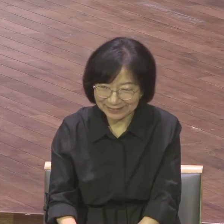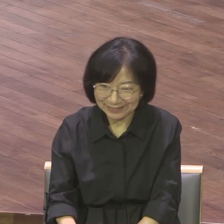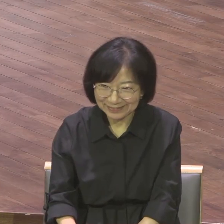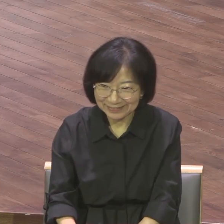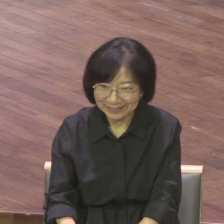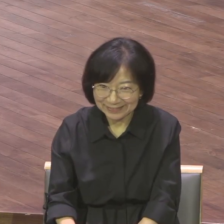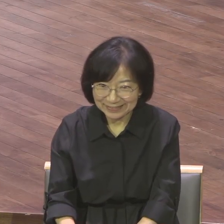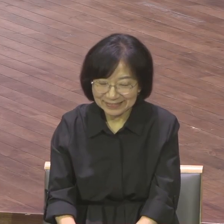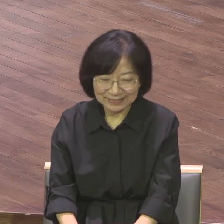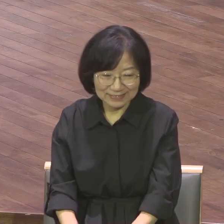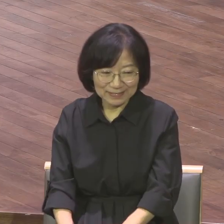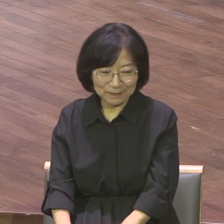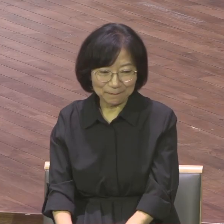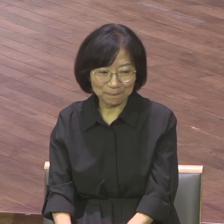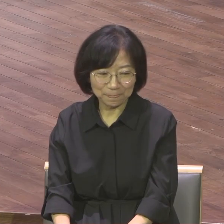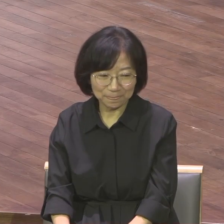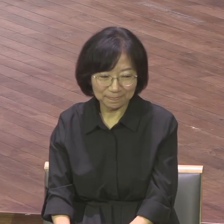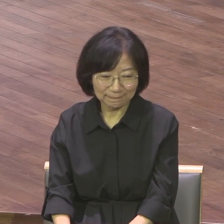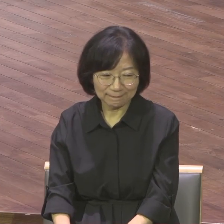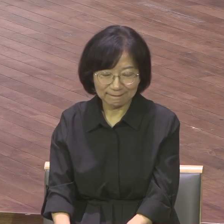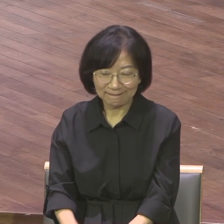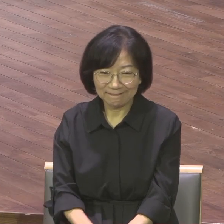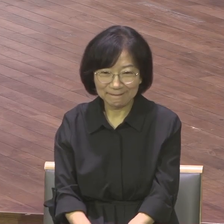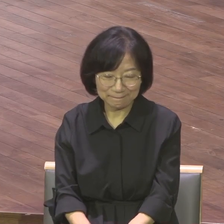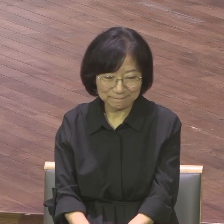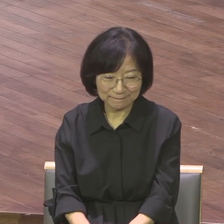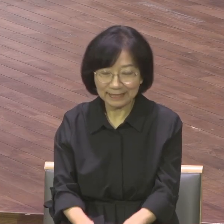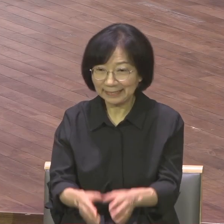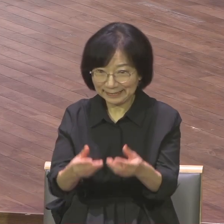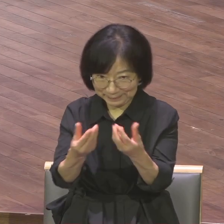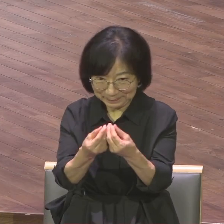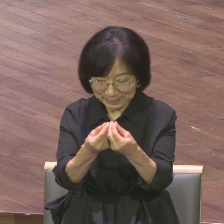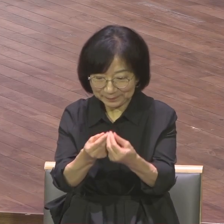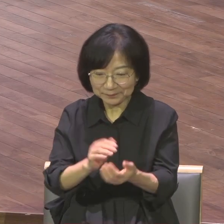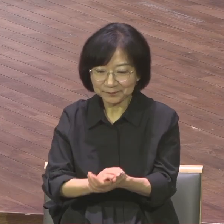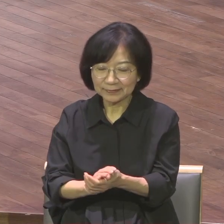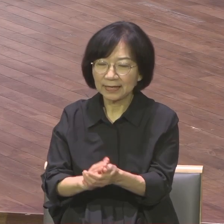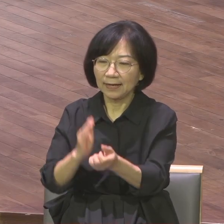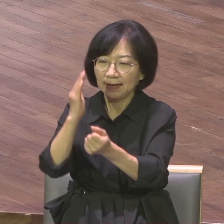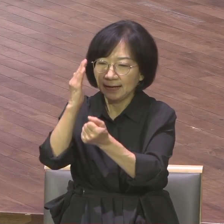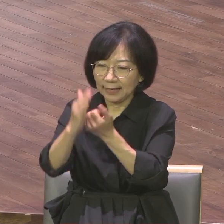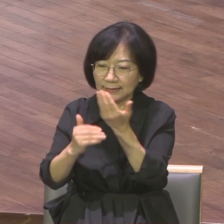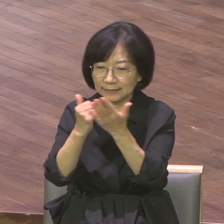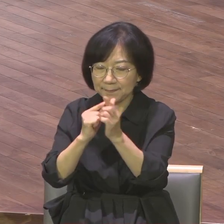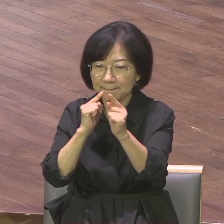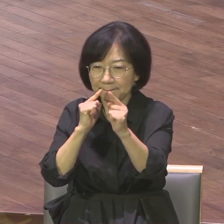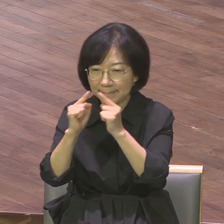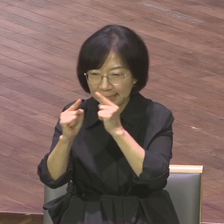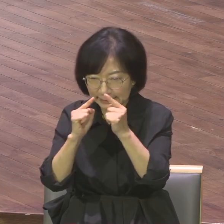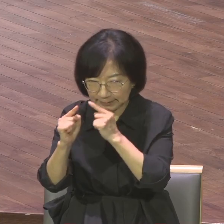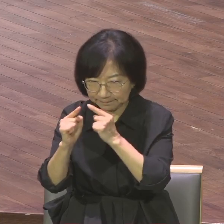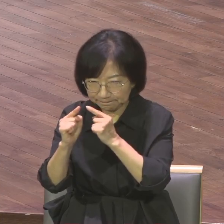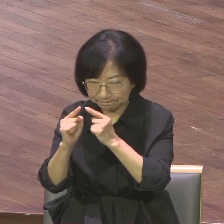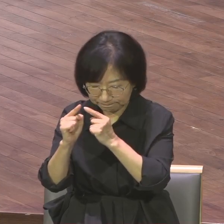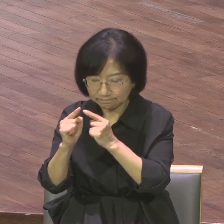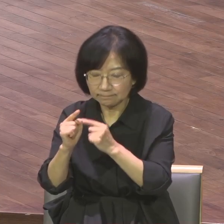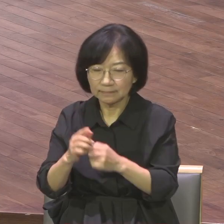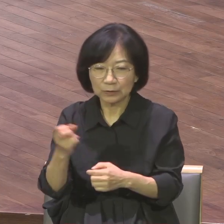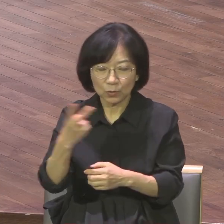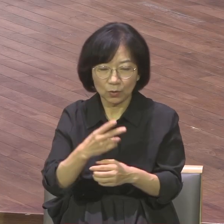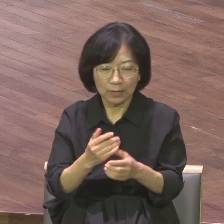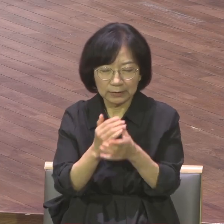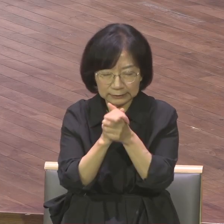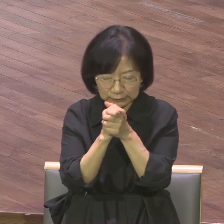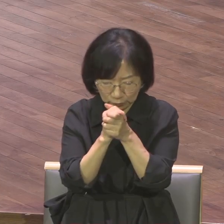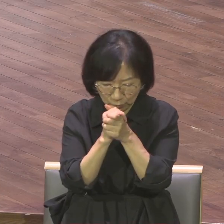자, 하나님의 말씀 중심, 하나님 앞에 기도하는 중심,